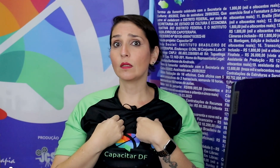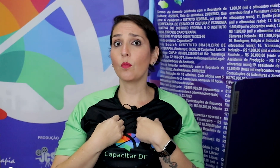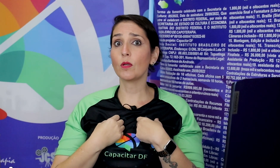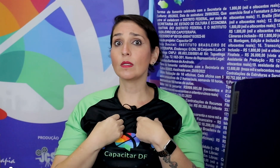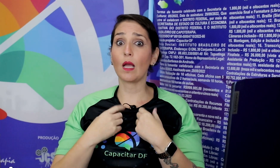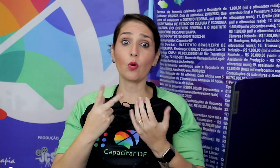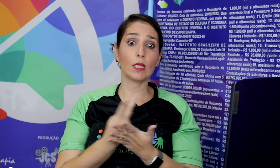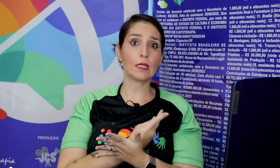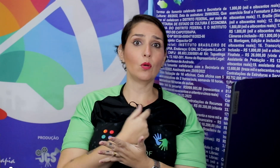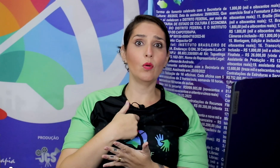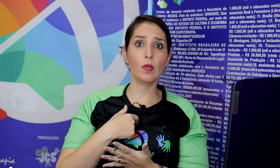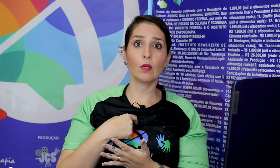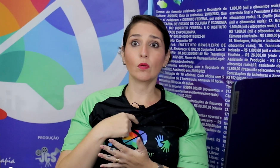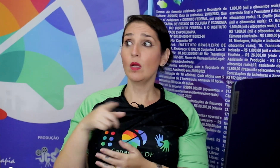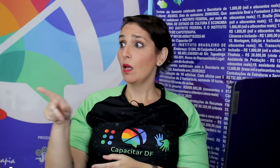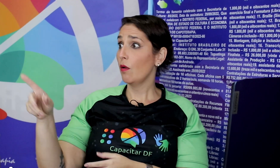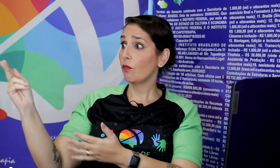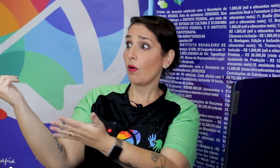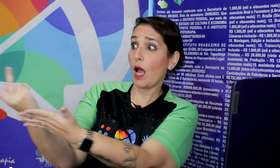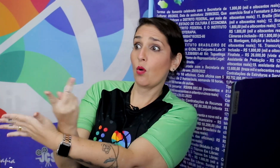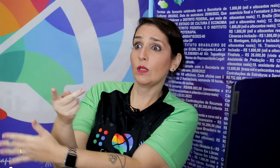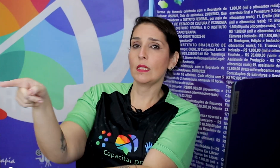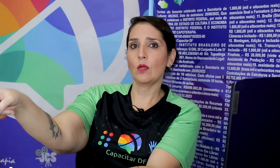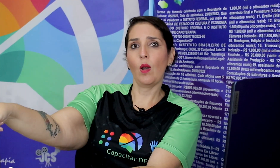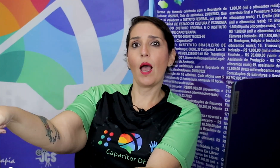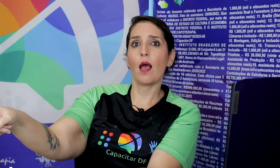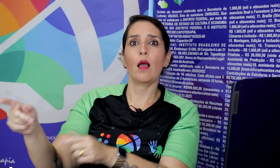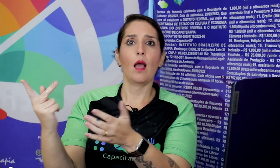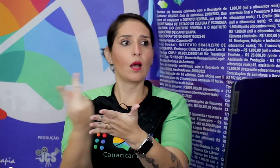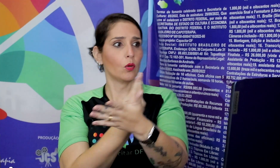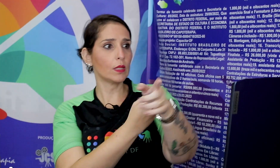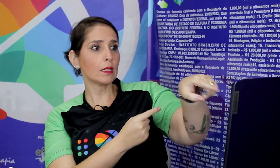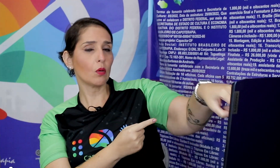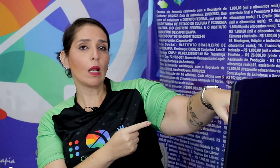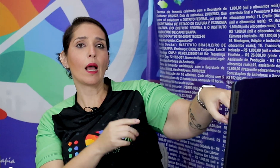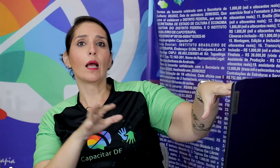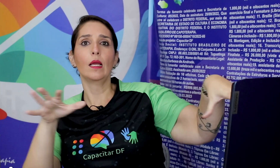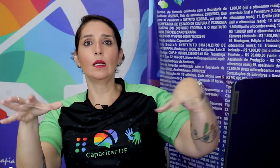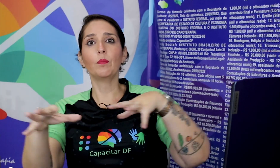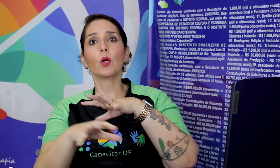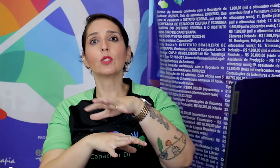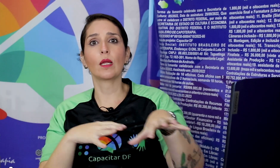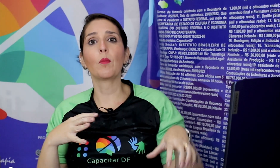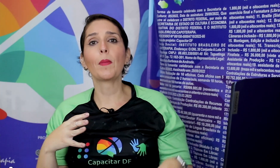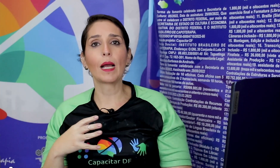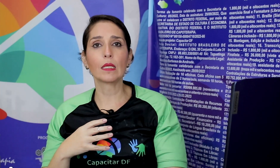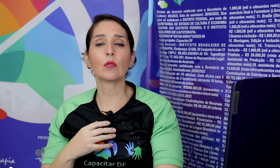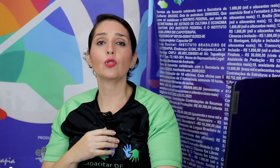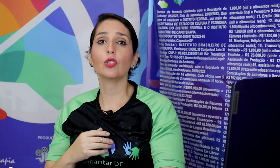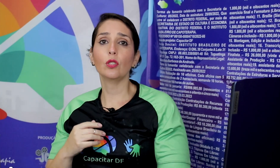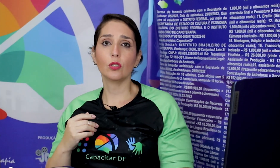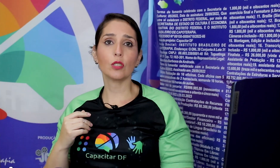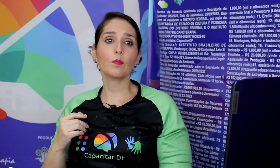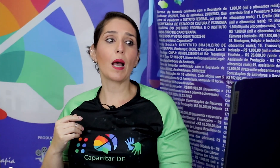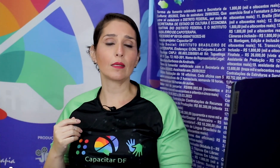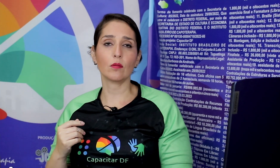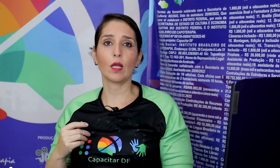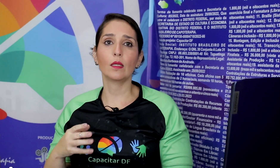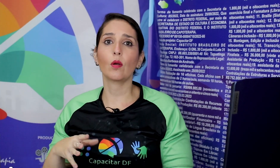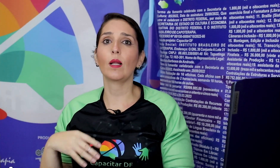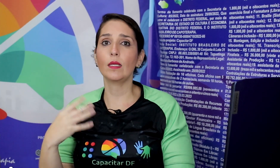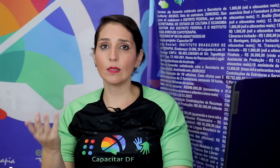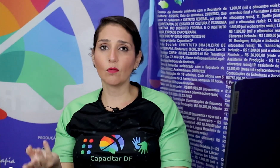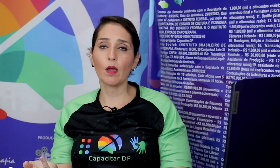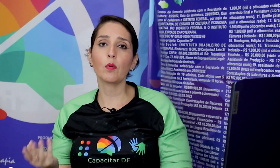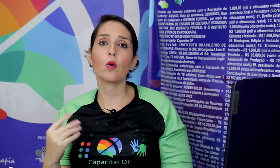fazer. Então, eu posso dizer, aconteceu comigo, aconteceu lá, aconteceu lá. Ele pode ter uma marcação de espaço, né?